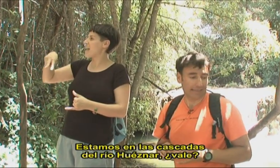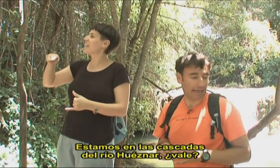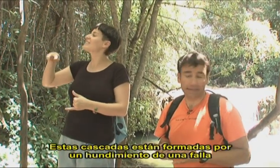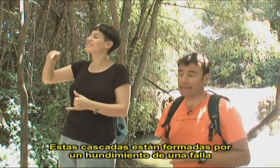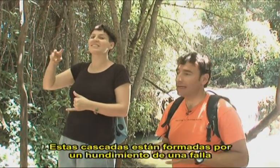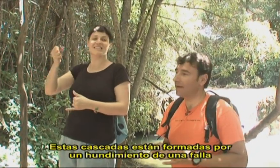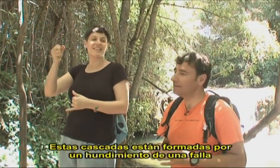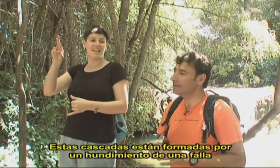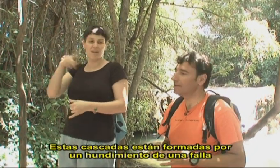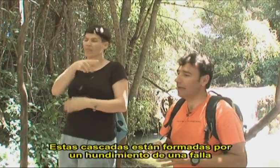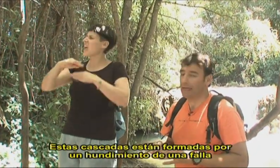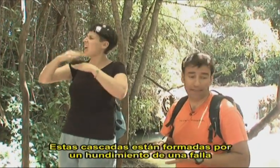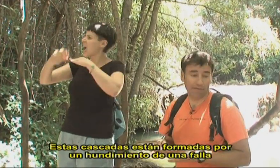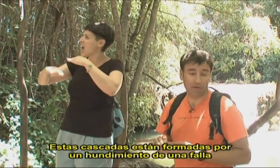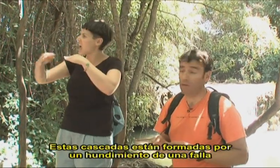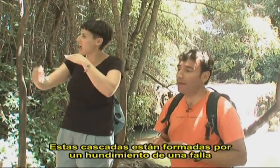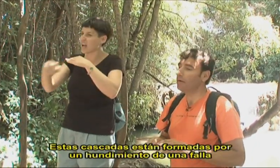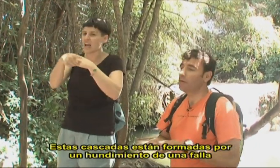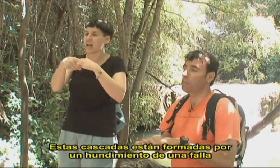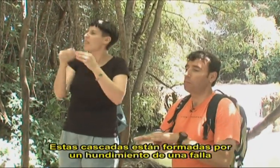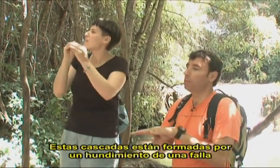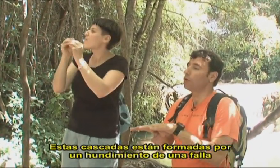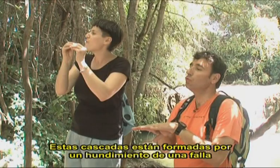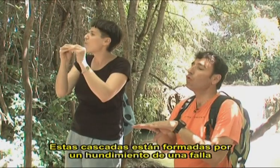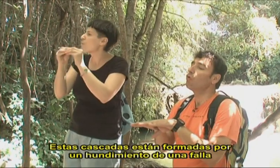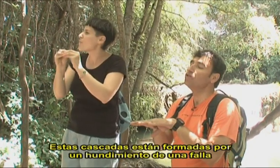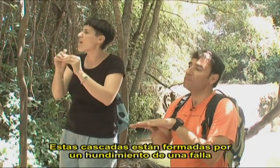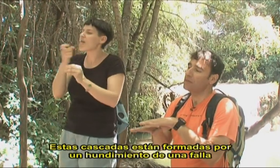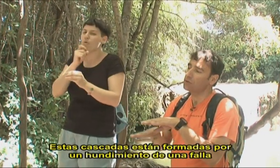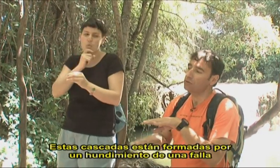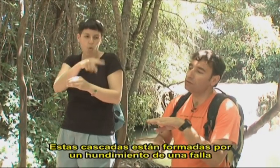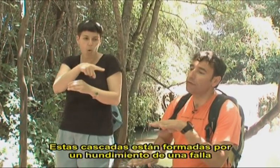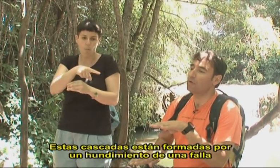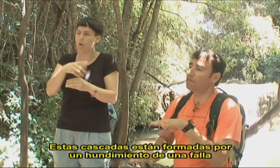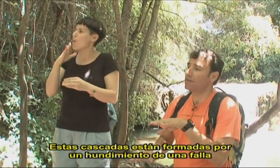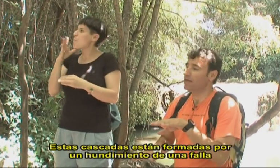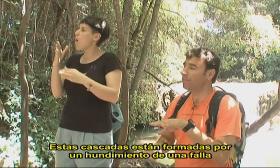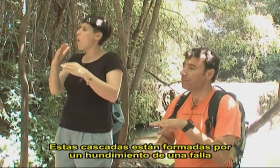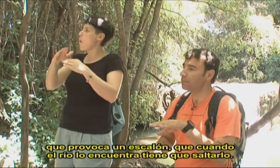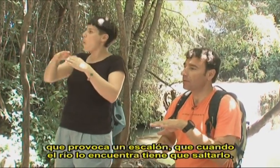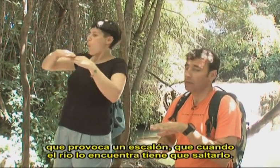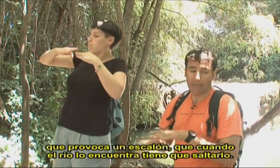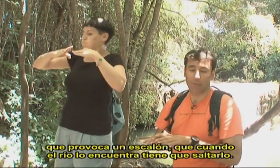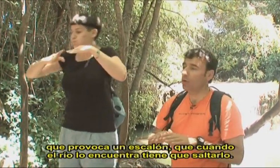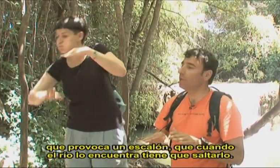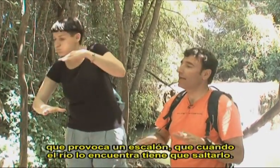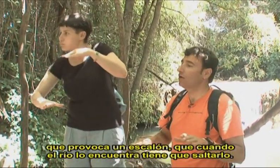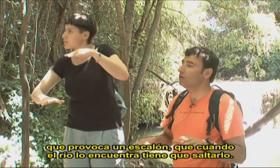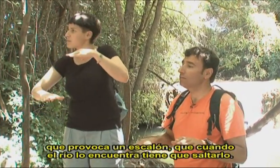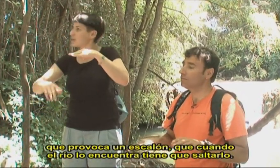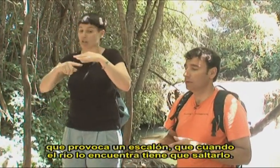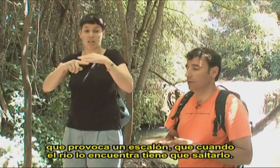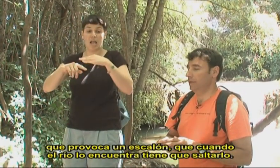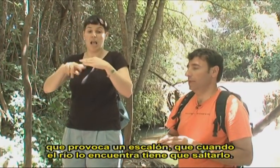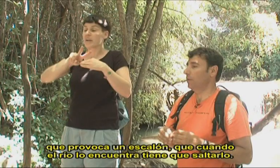Estas cascadas están formadas por un hundimiento de una falla que provoca un